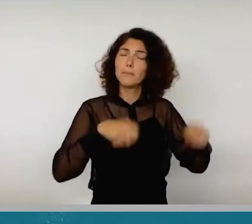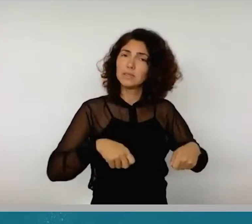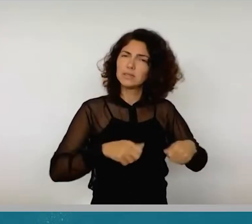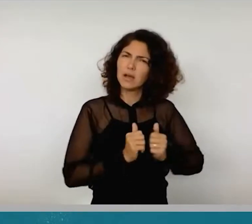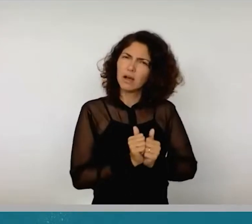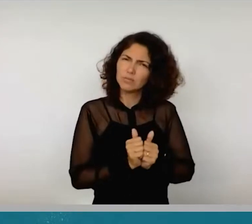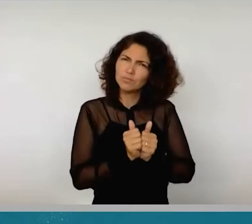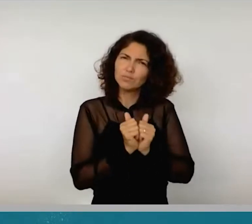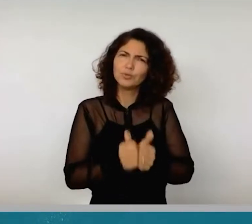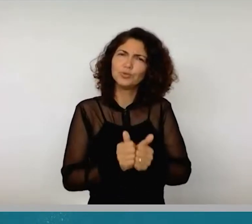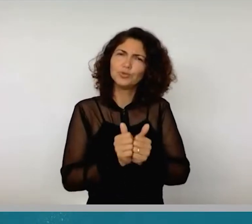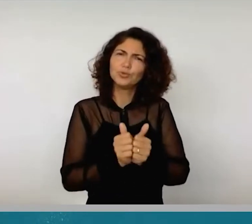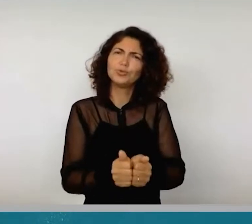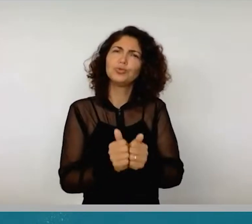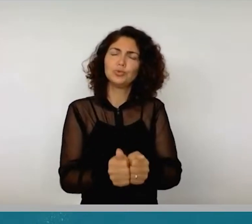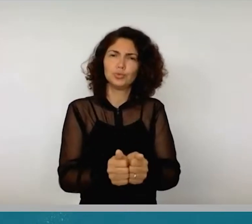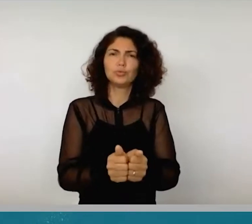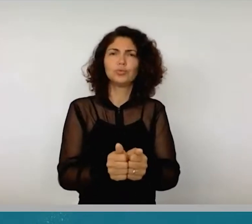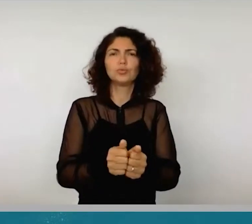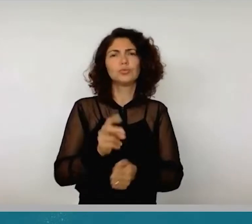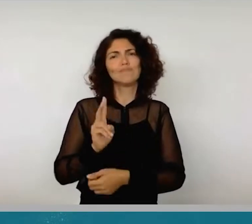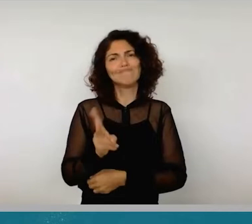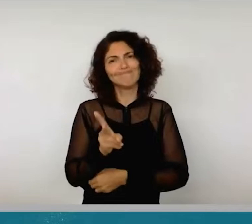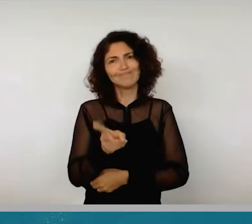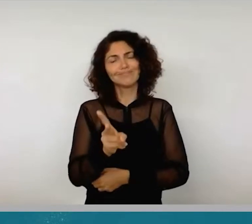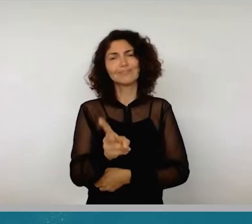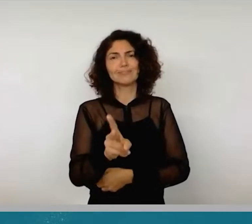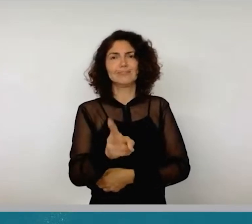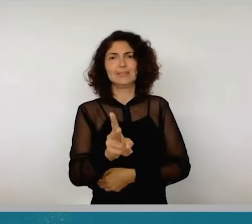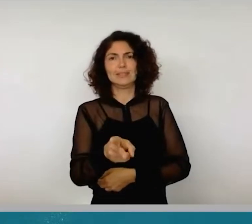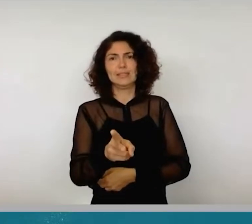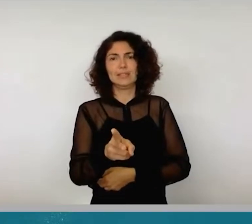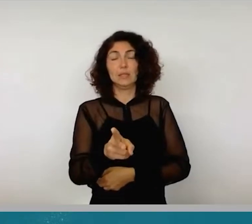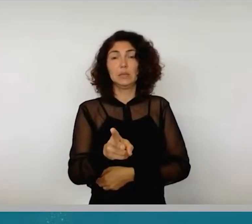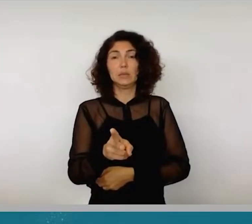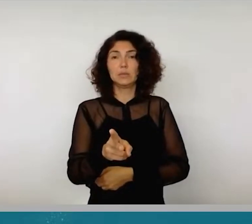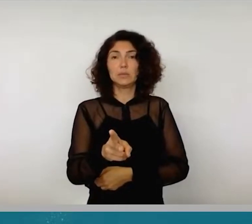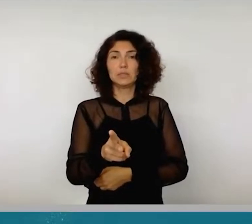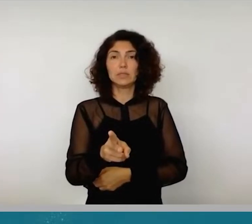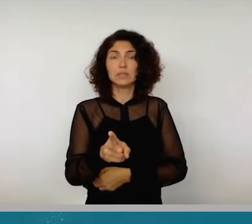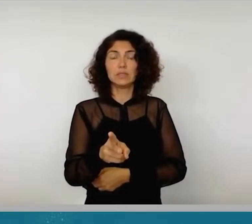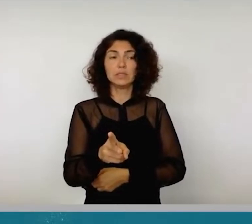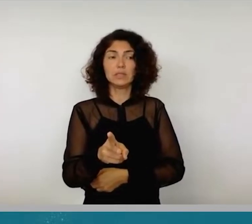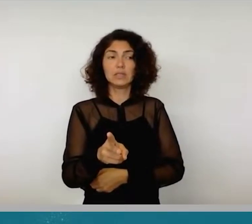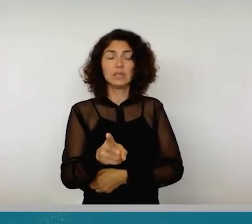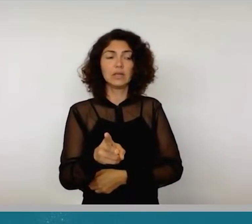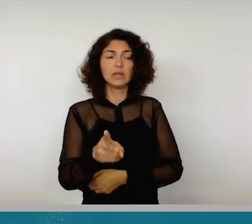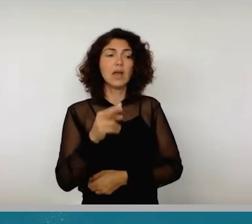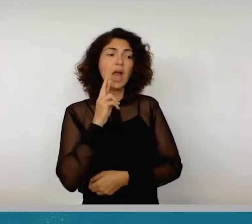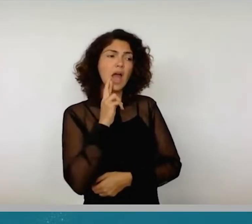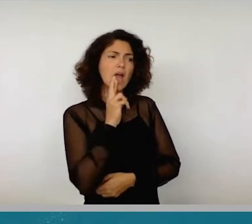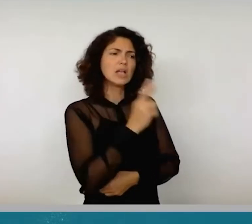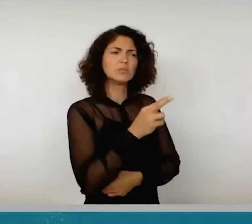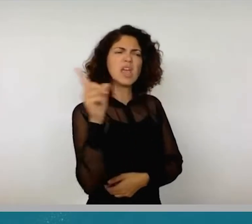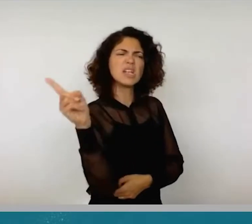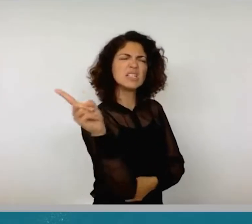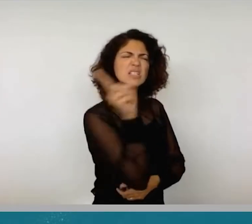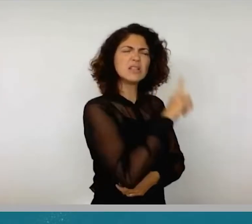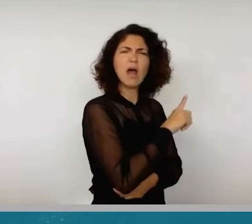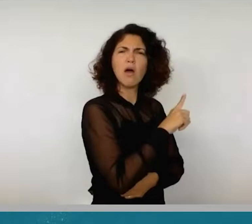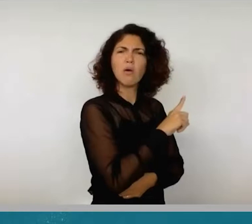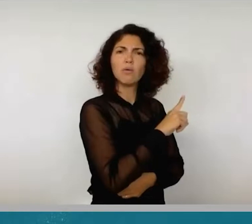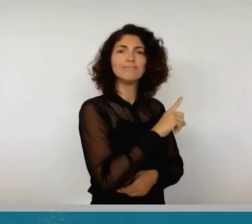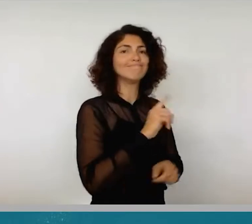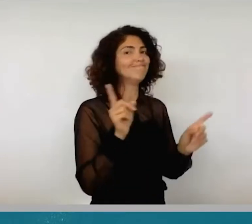Dá a quem te pede e não voltes as costas ao quem ao que deseja que lhe